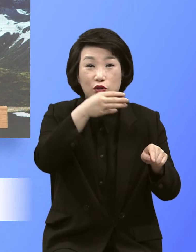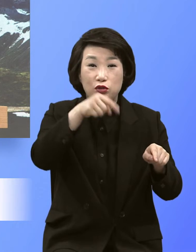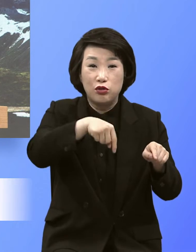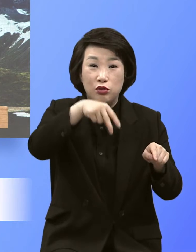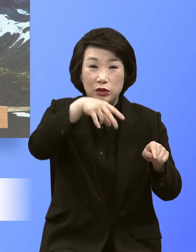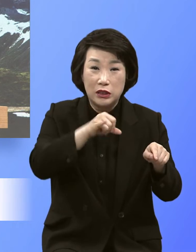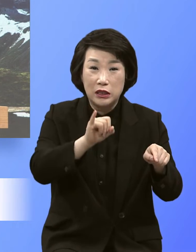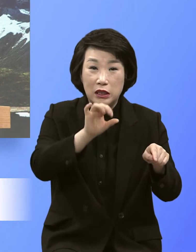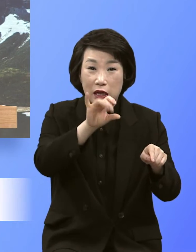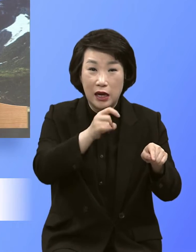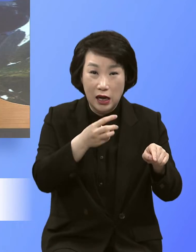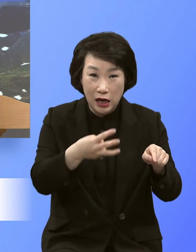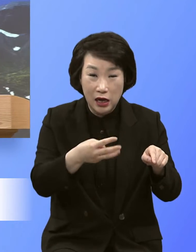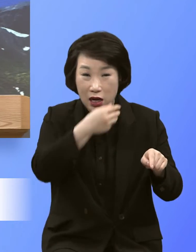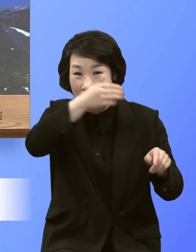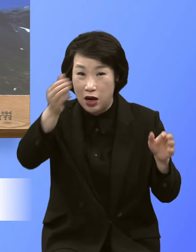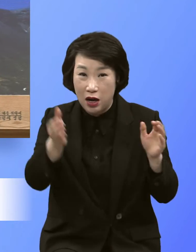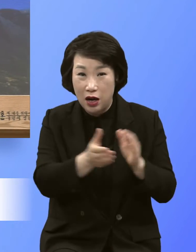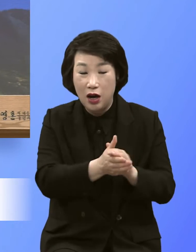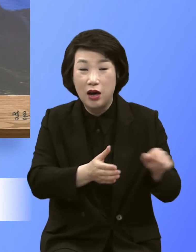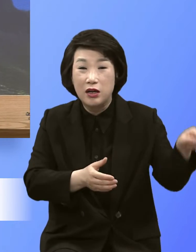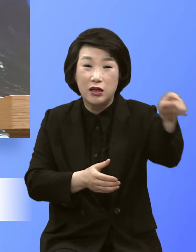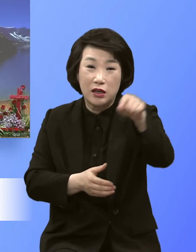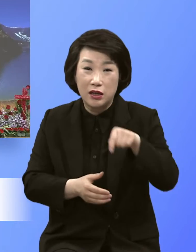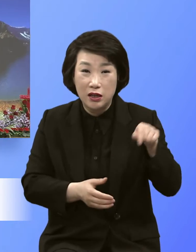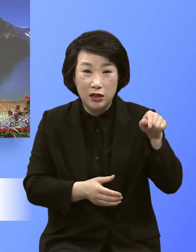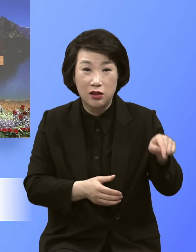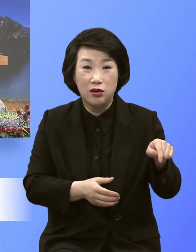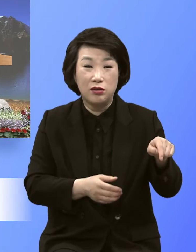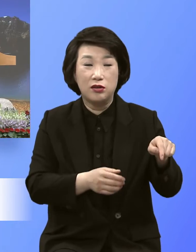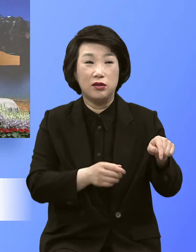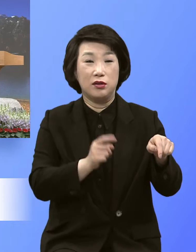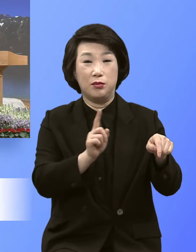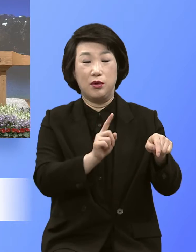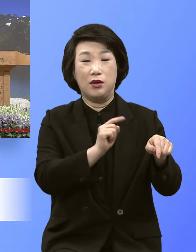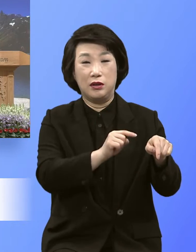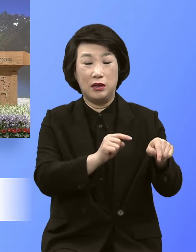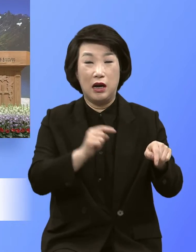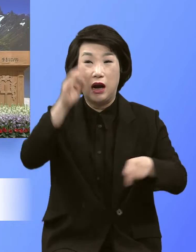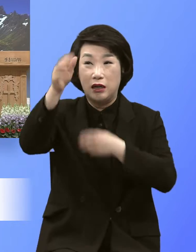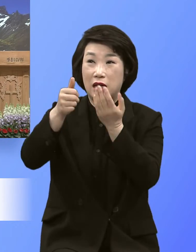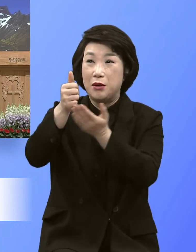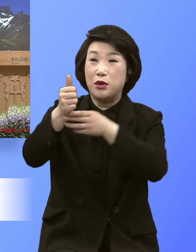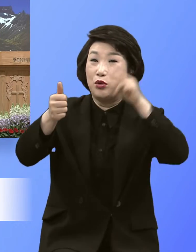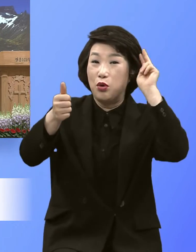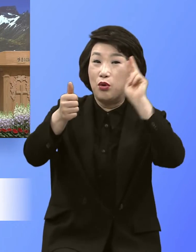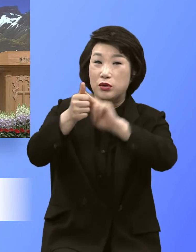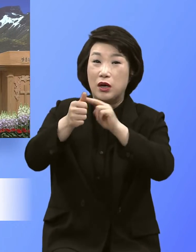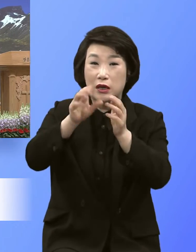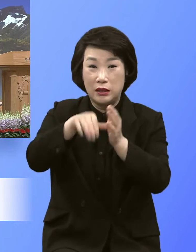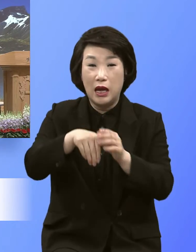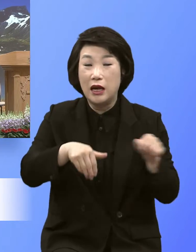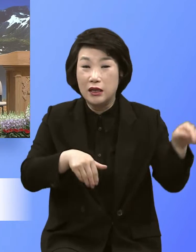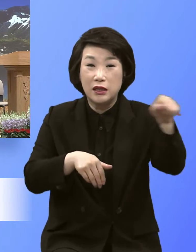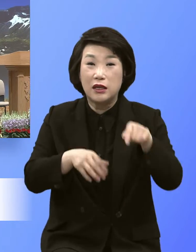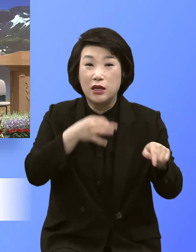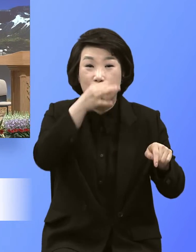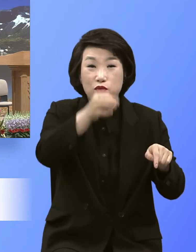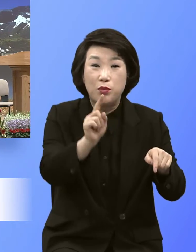누시엘의 패거리 이것들을 향해 하나님을 도전할 때 그들의 이름을